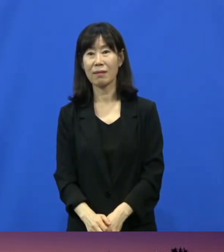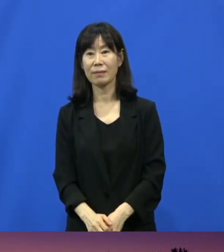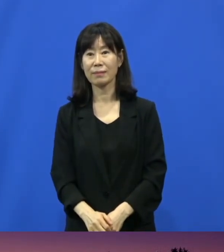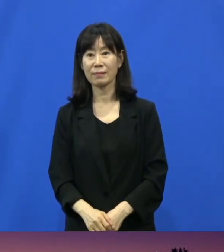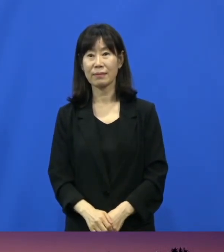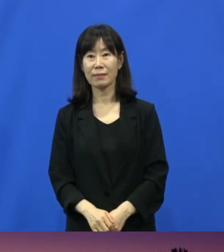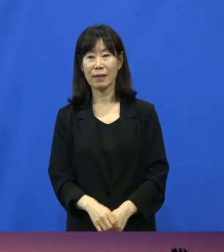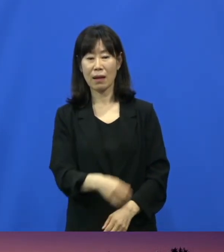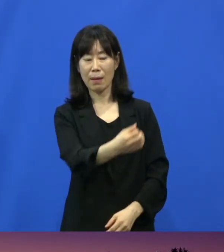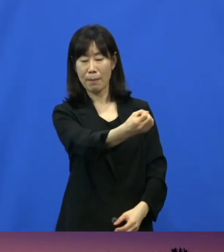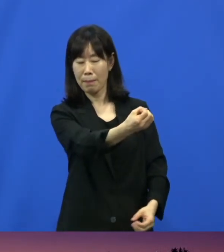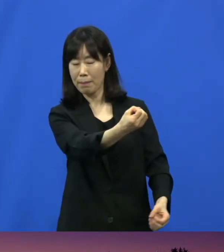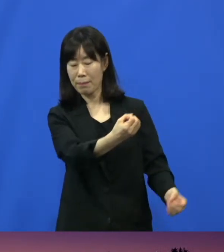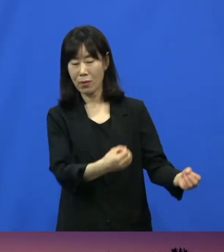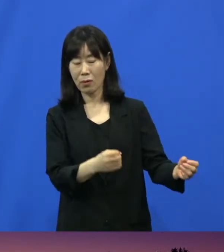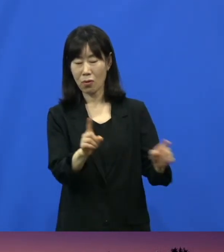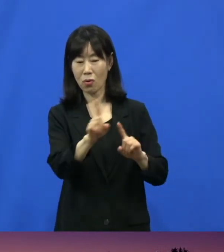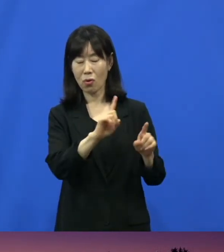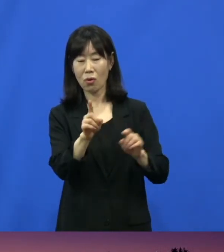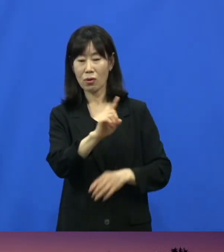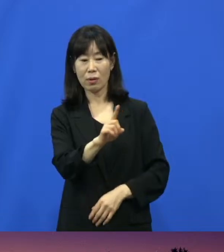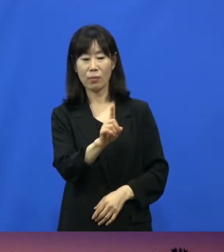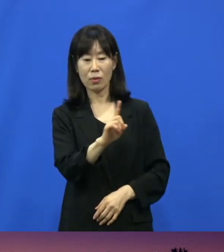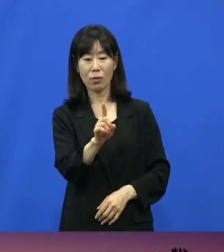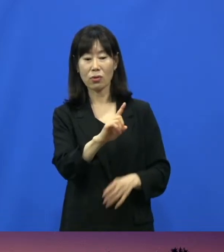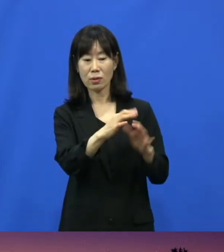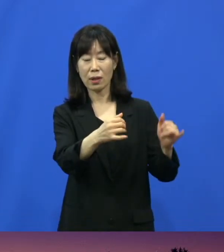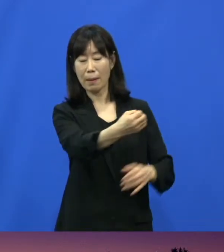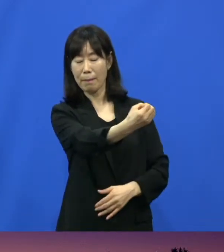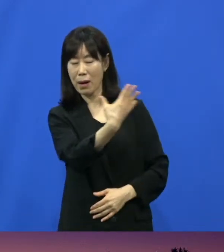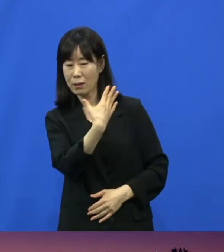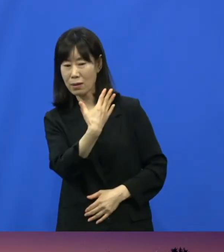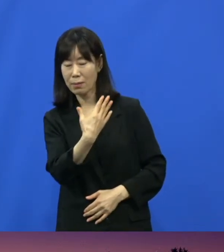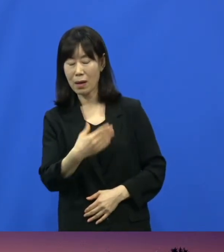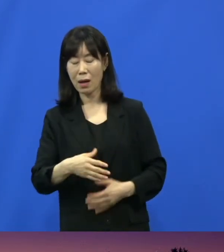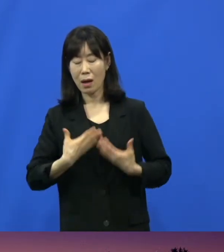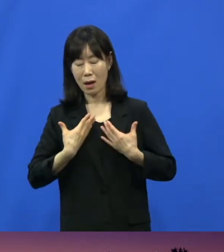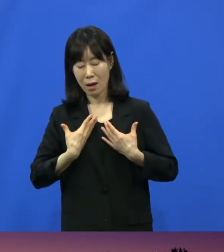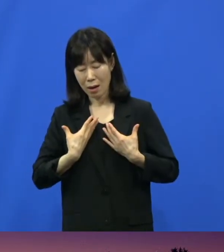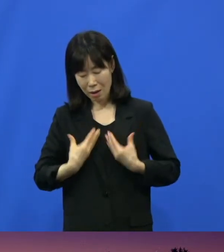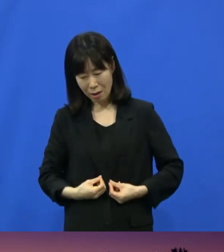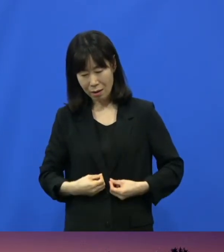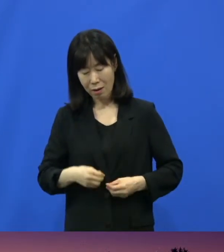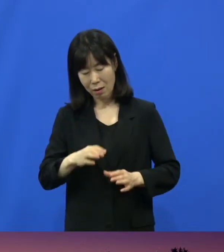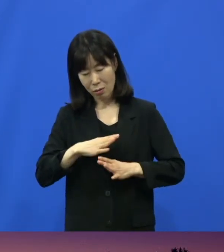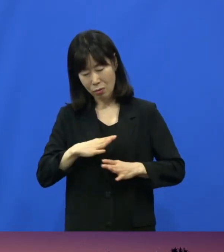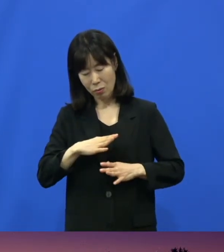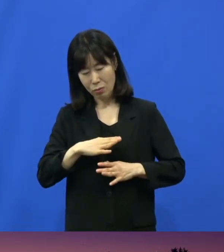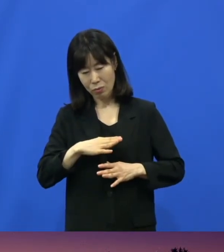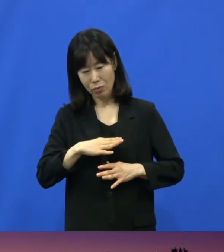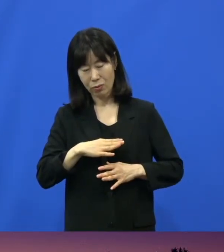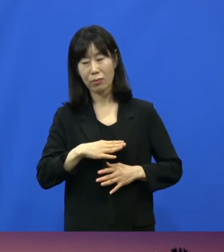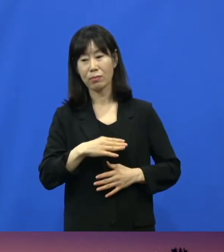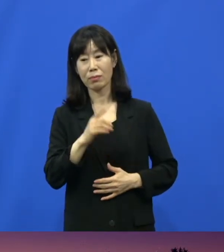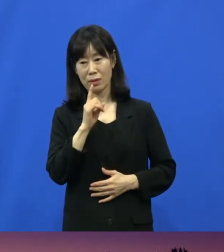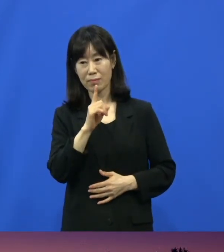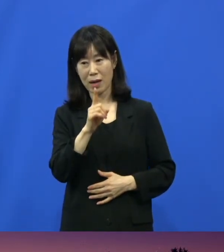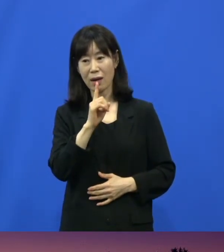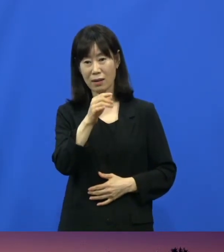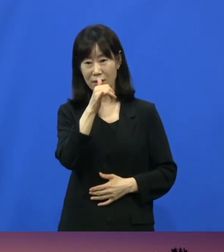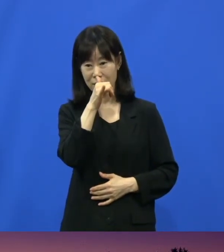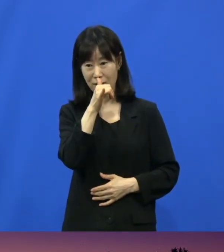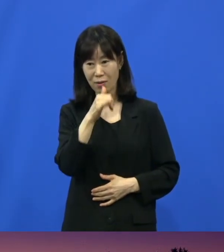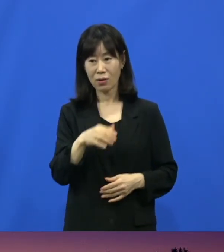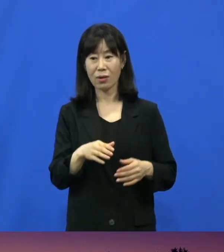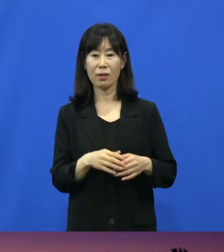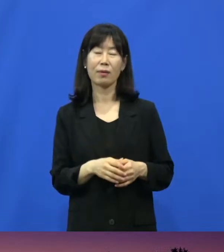어떤 말은 막 두려움이 막 주어지는 거죠. 좌절하게 하고 실망하게 만들고. 그 죽는 말들이, 죽이는 말들이에요. 파괴적인